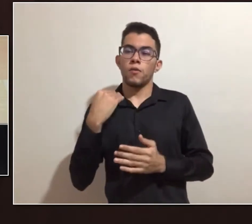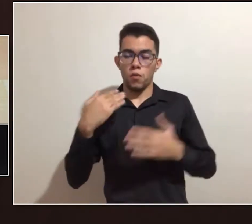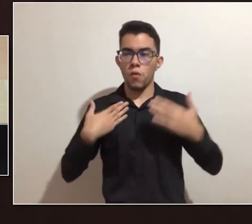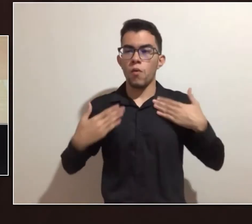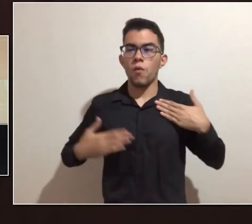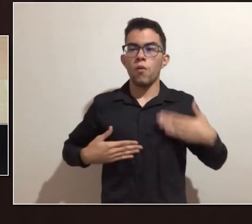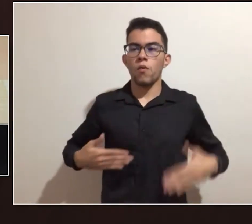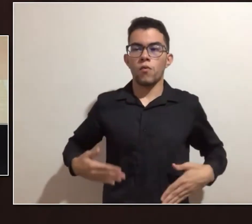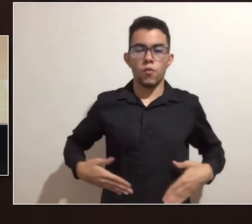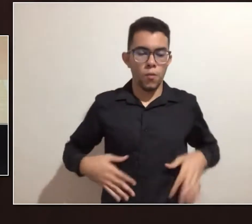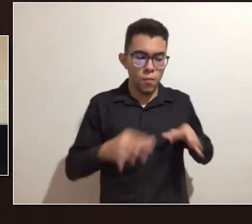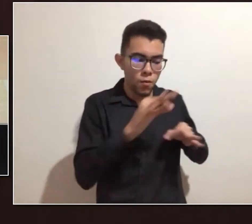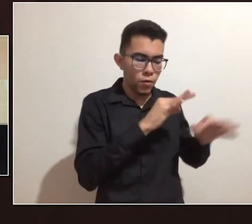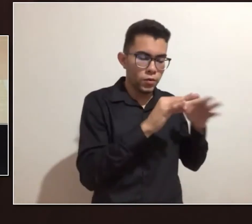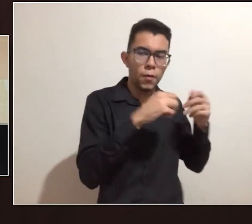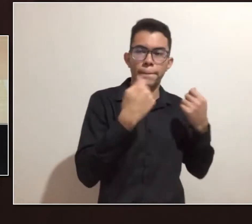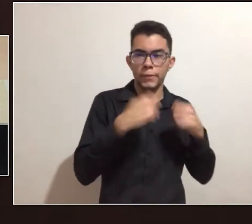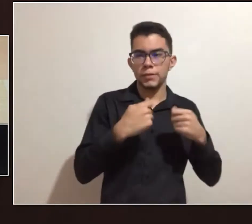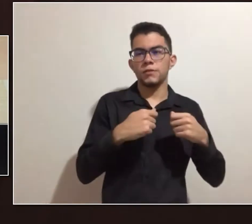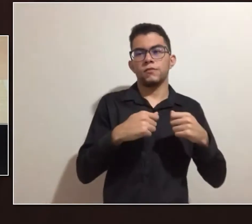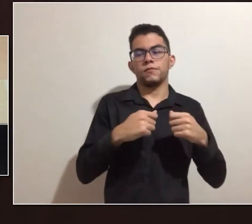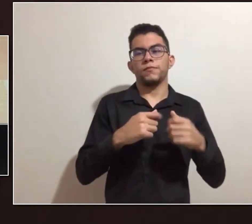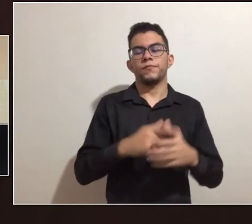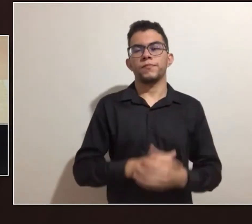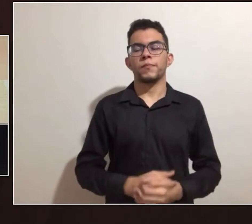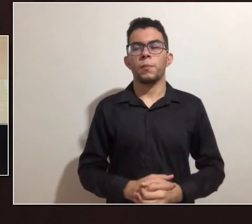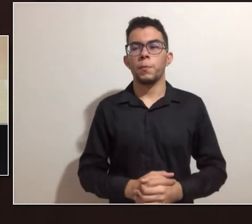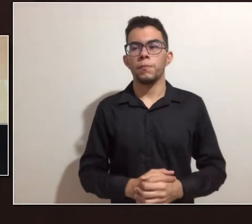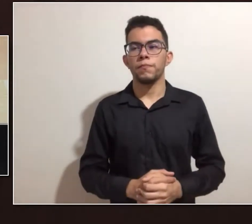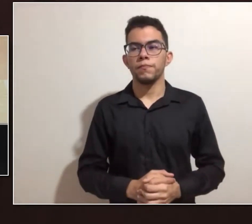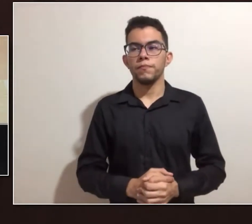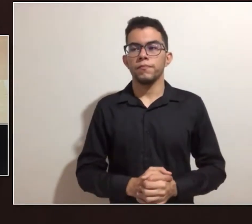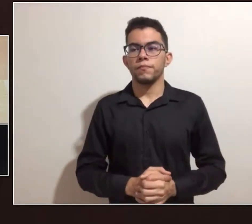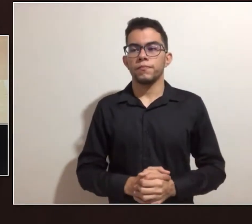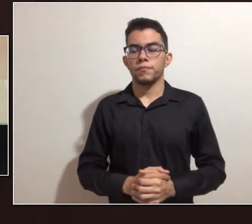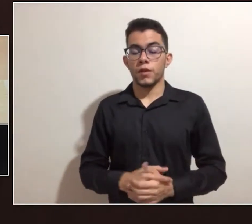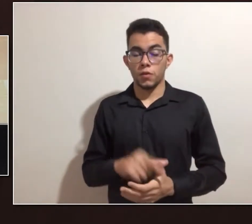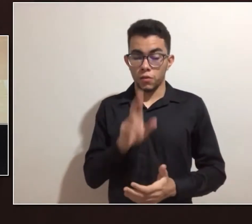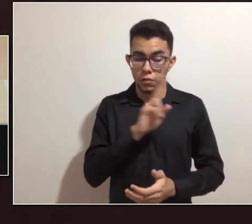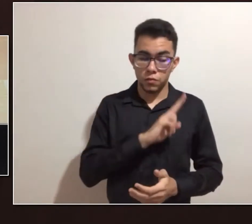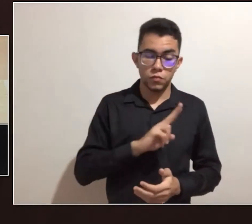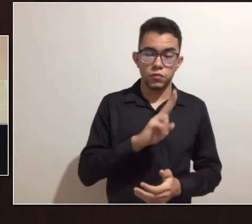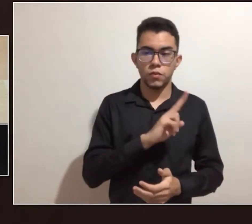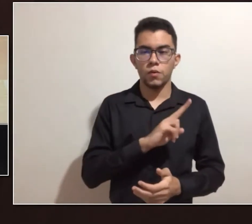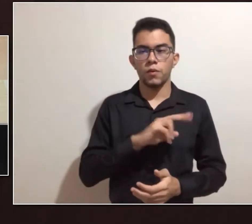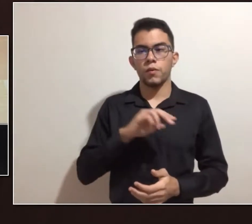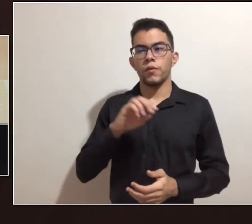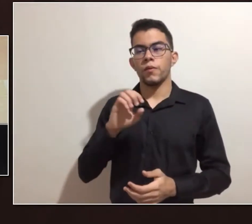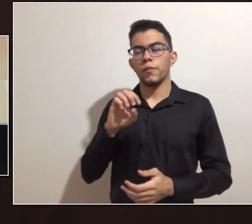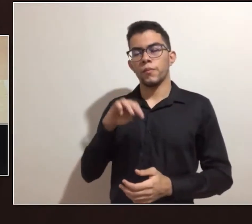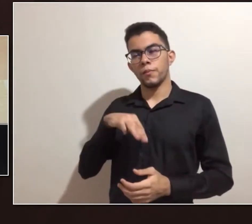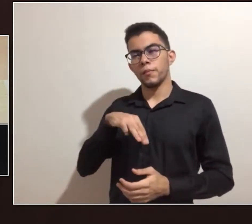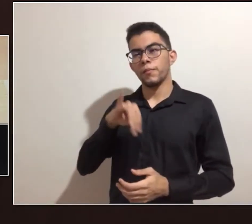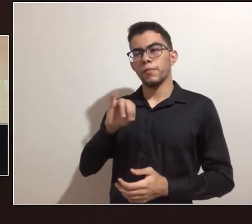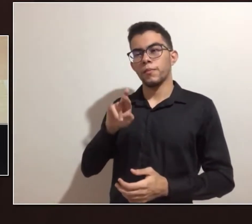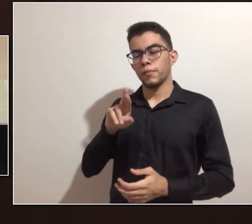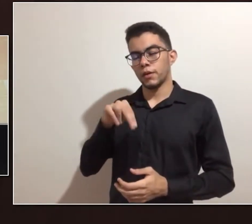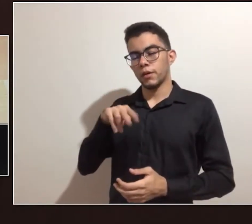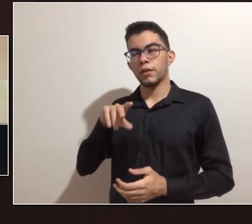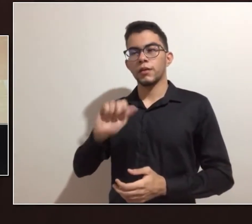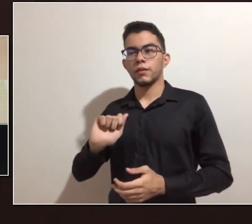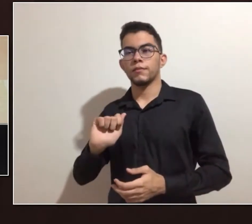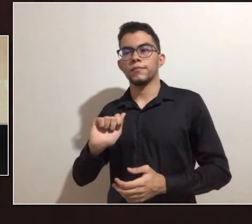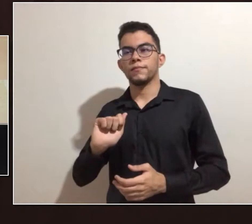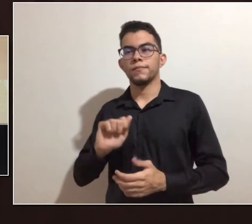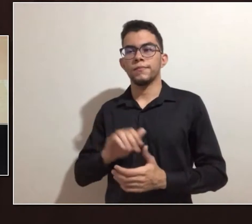em João 19, 39. E a mirra era, né, usado como em ferimento, sofrimento,